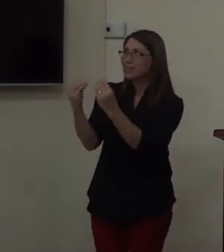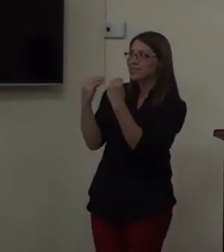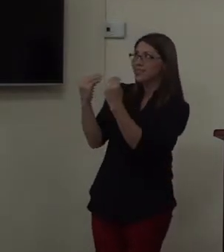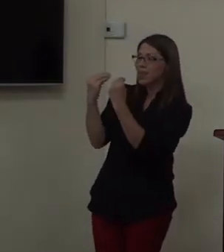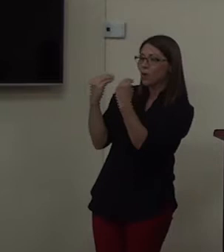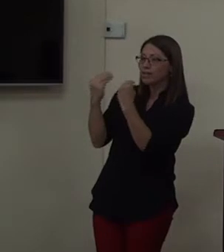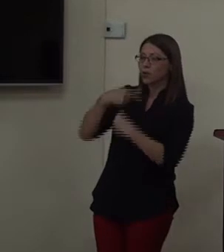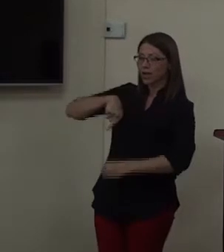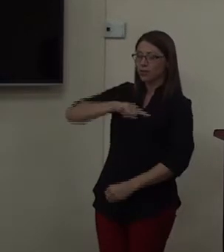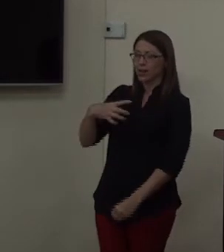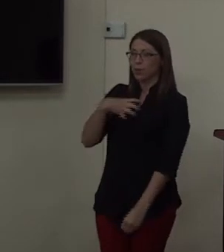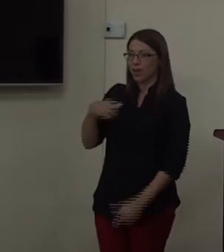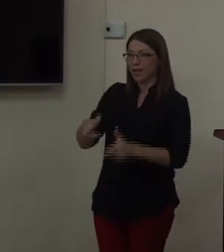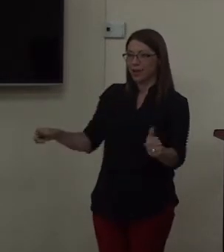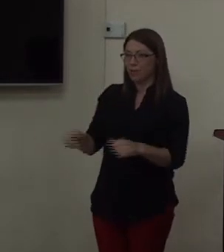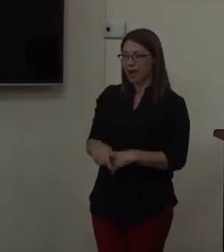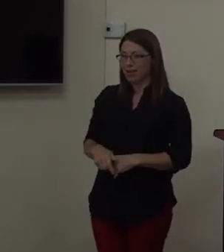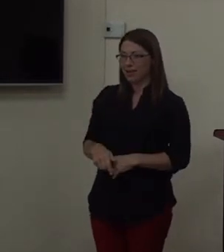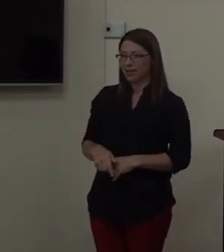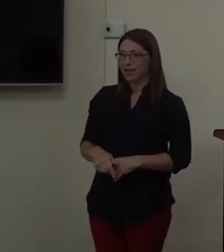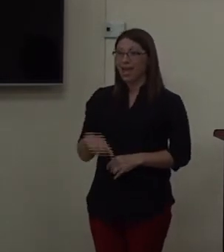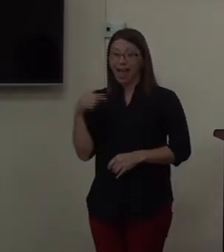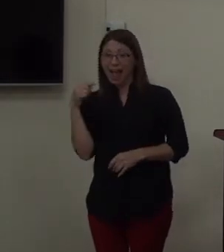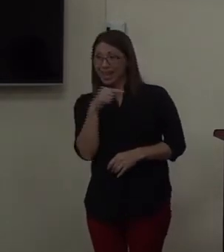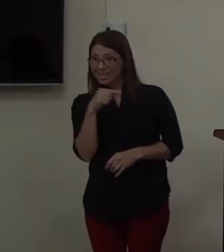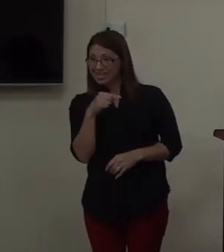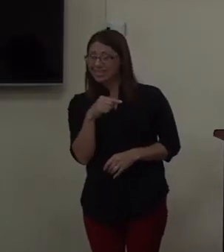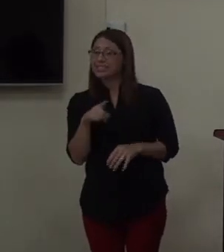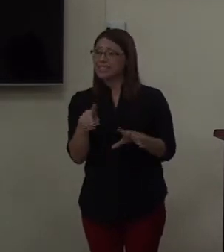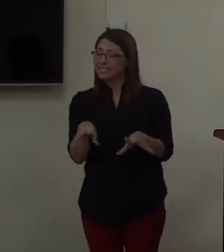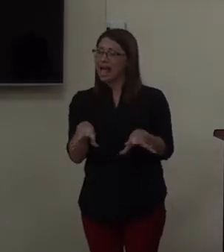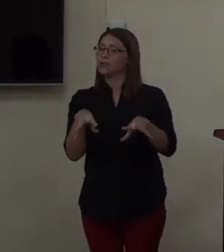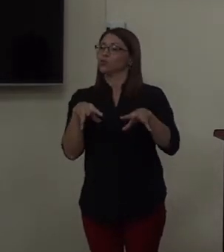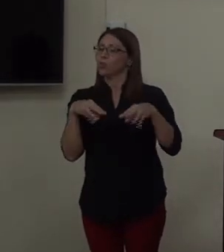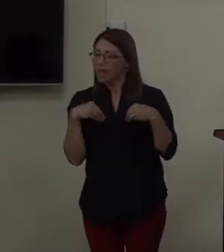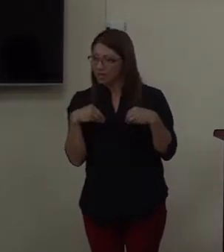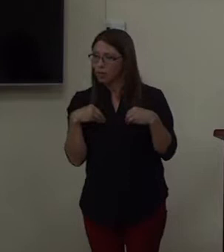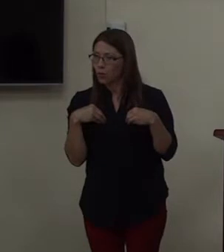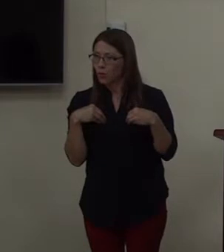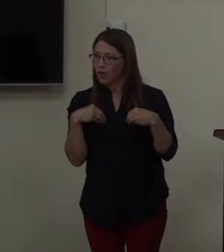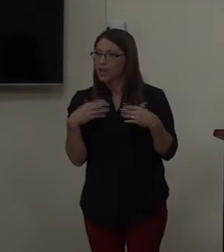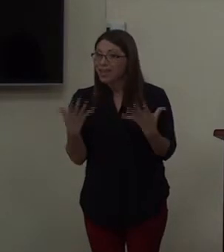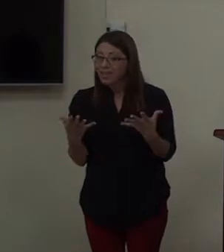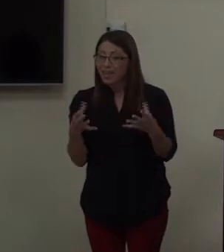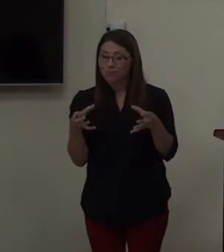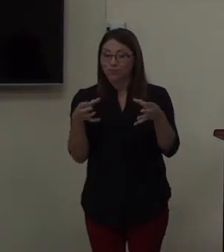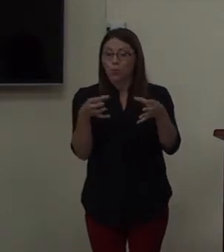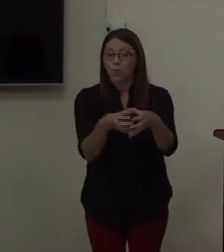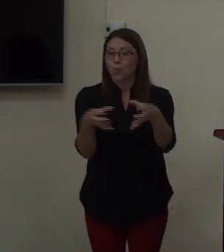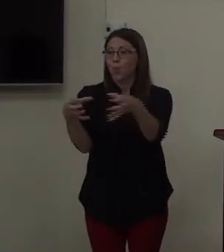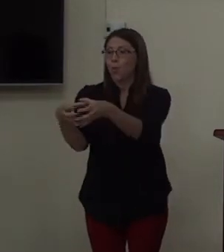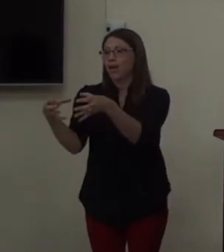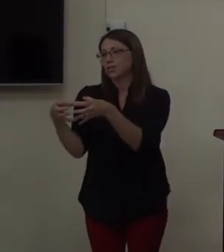propia lengua. Y aquí se está asumiendo, ¿verdad?, que las poblaciones, por ejemplo,